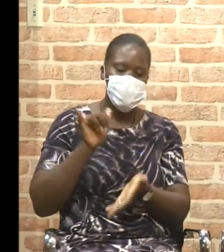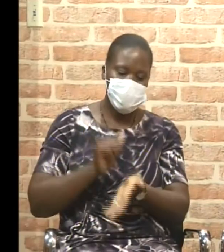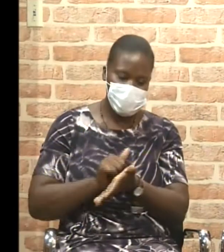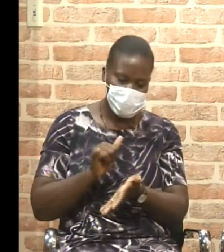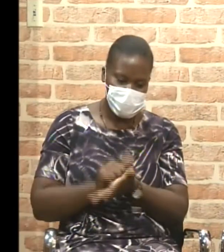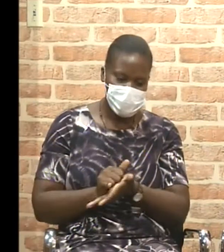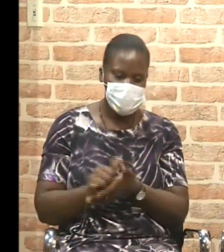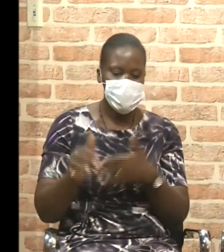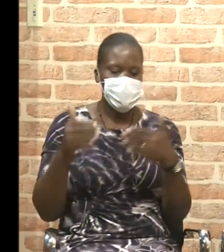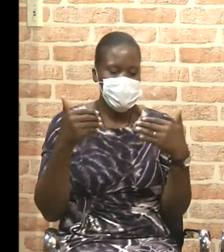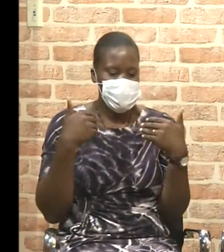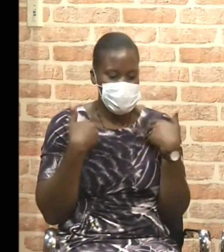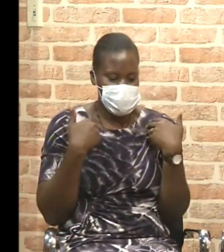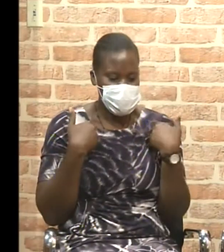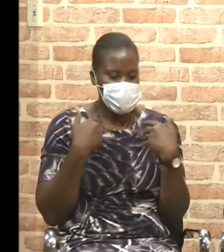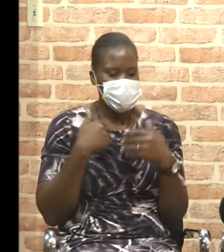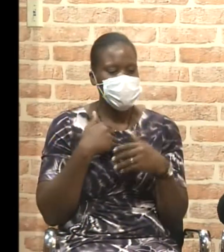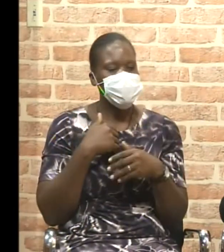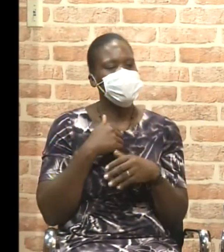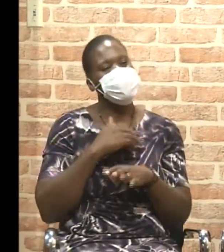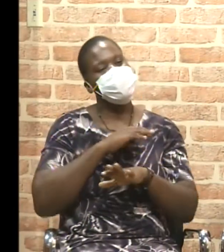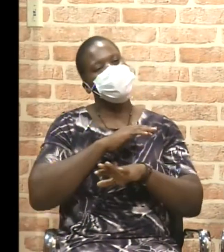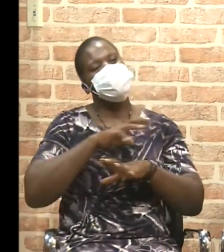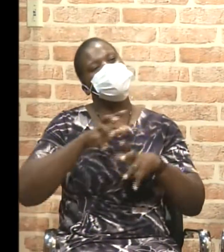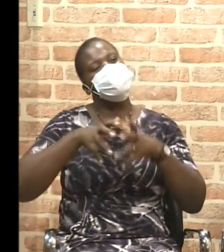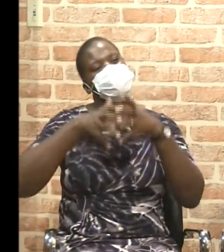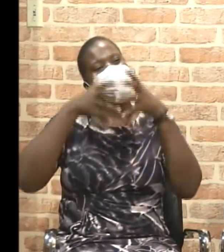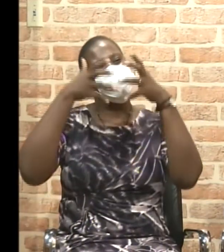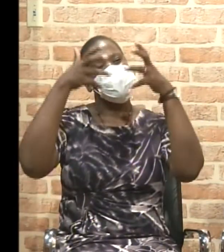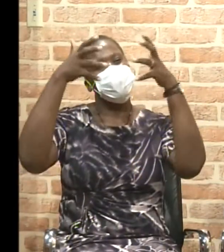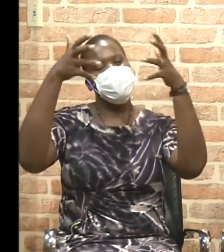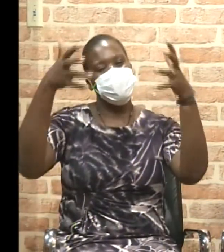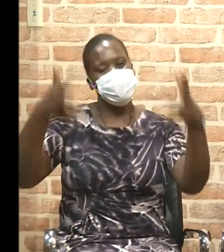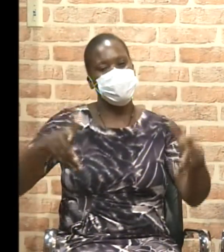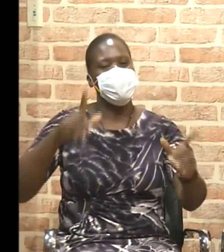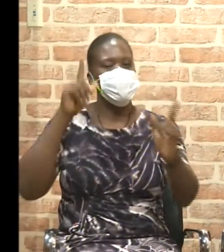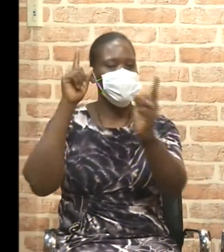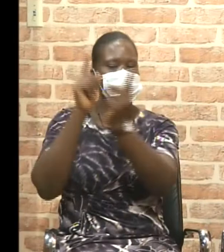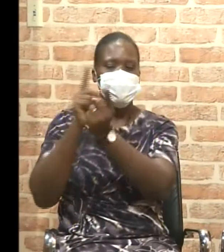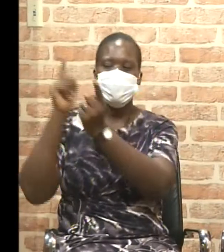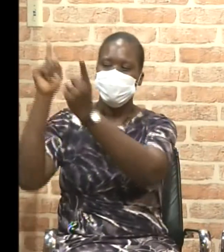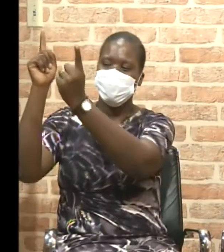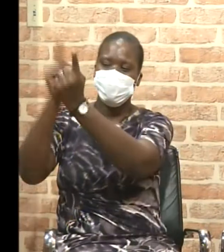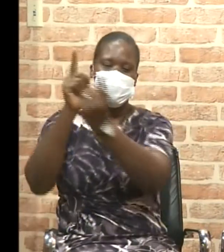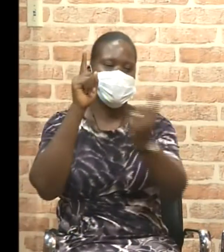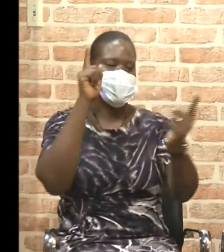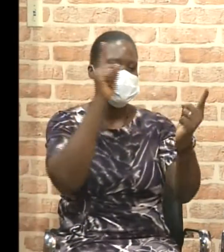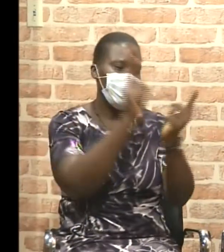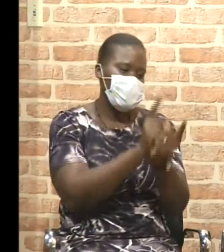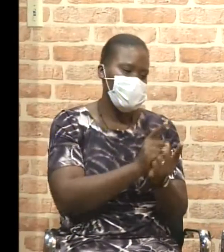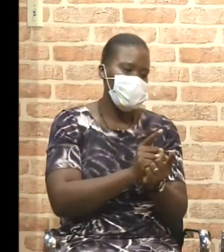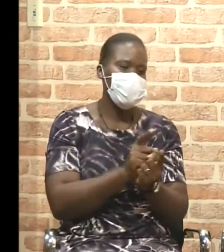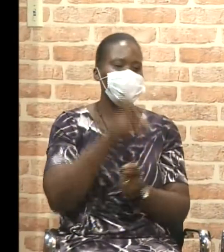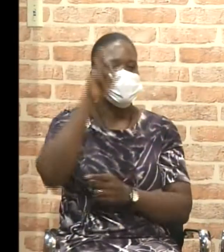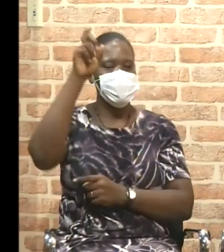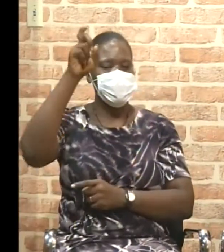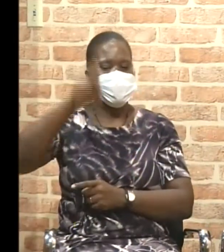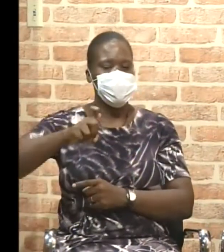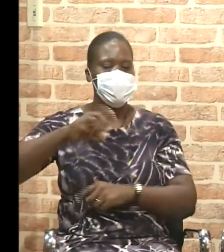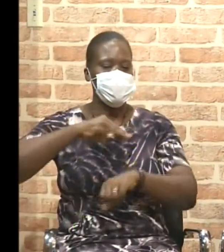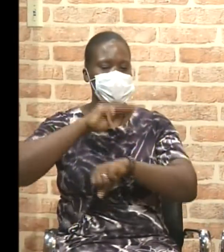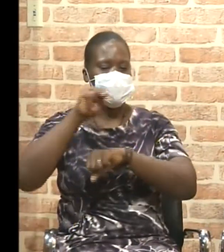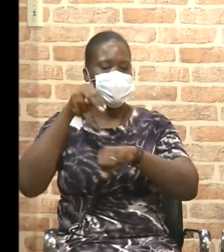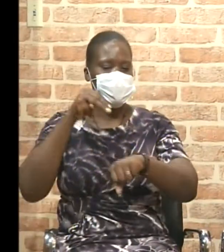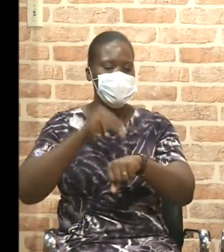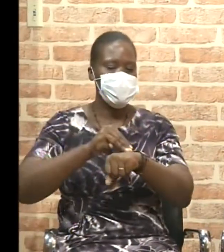nous-mêmes nous gagnons tout. De toute façon, nous gagnons en pile rencontre pour nous faire mais nous pas qu'on faire parce que faut que nous rencontrer ministre justice là tout face